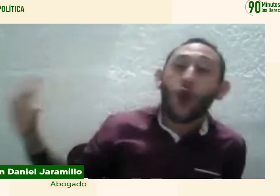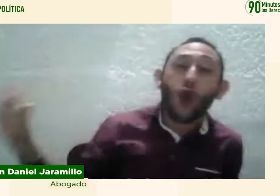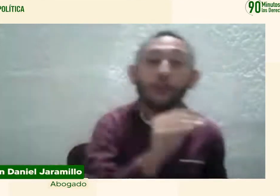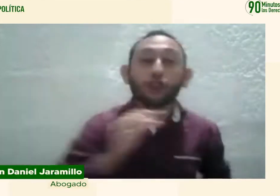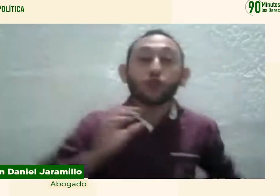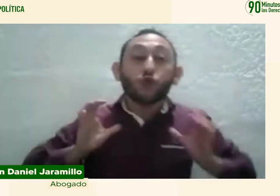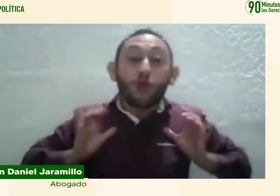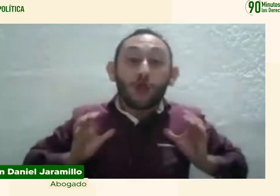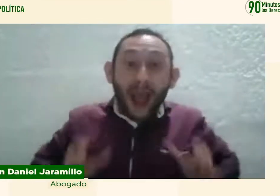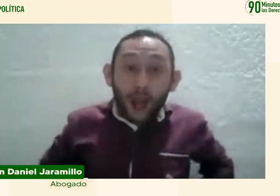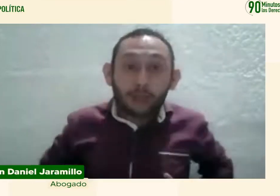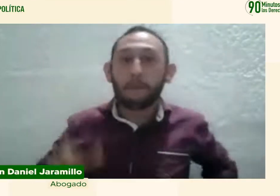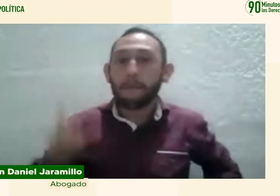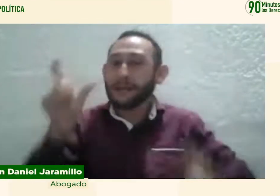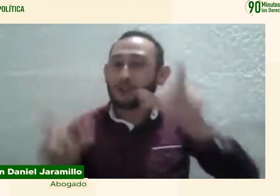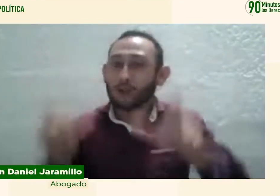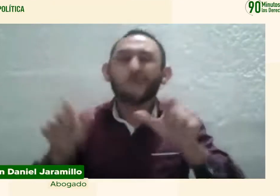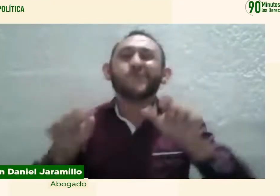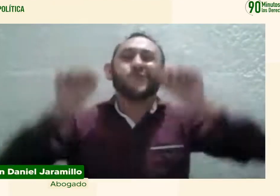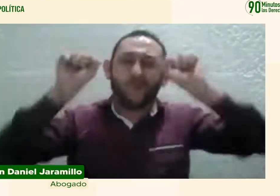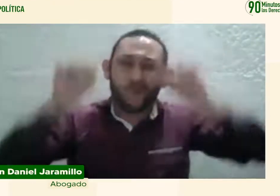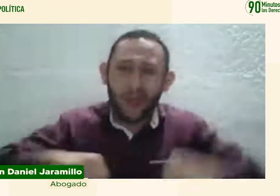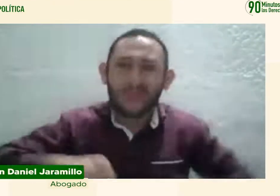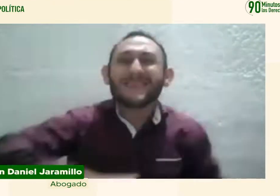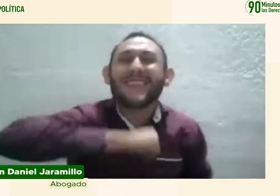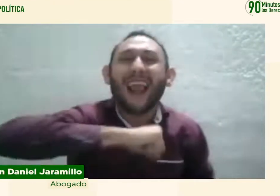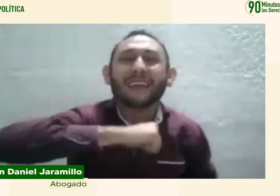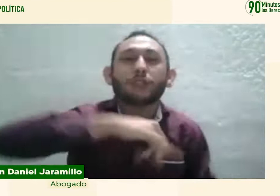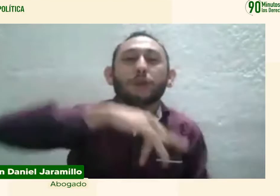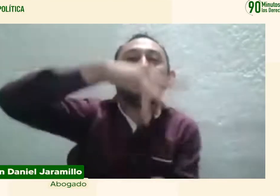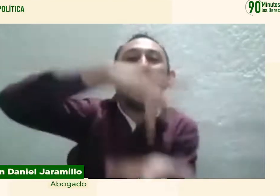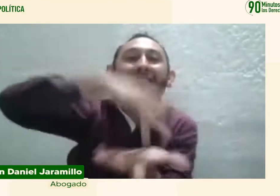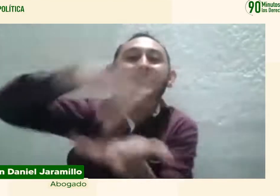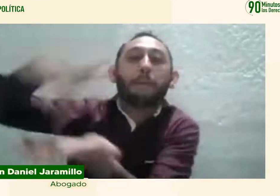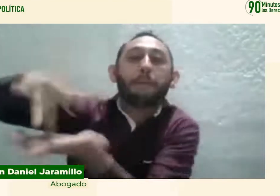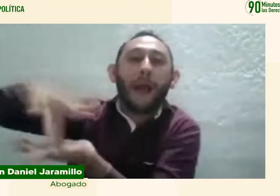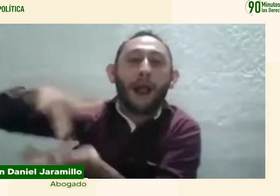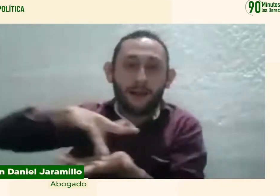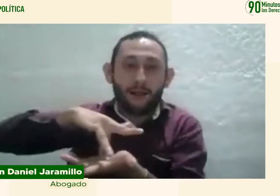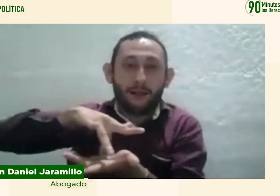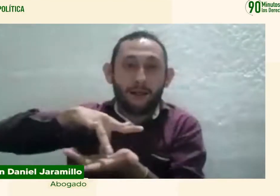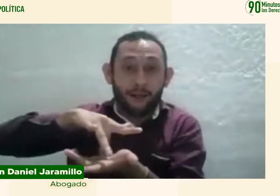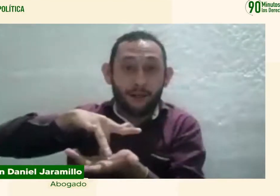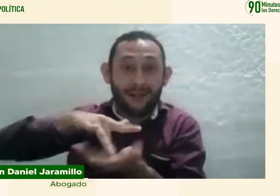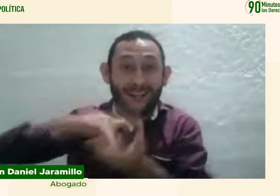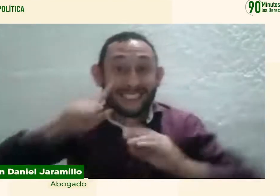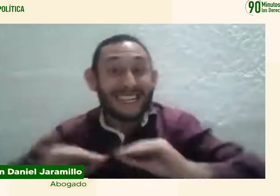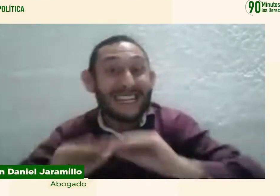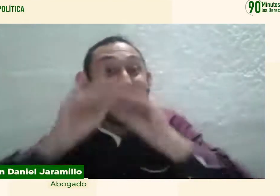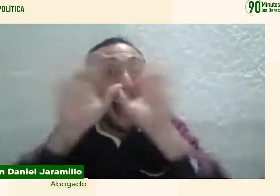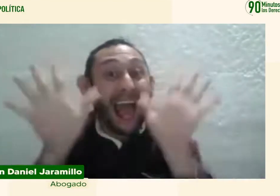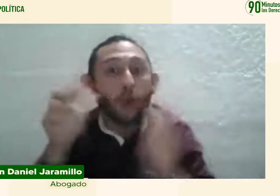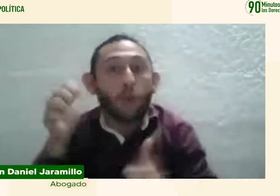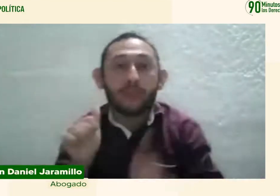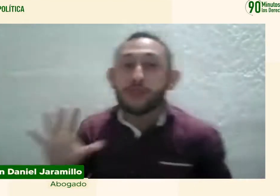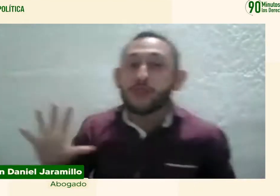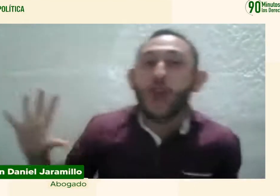90 nos habla de que todos los ciudadanos todas las personas podemos y tenemos derecho de participar hay que